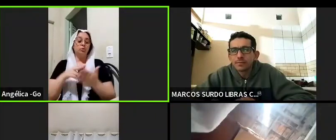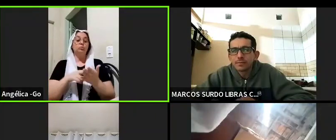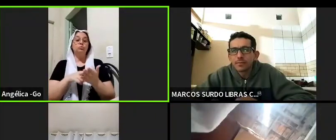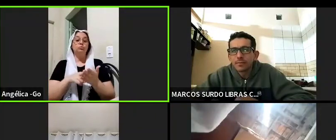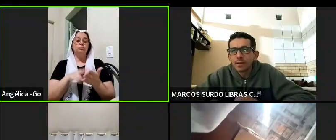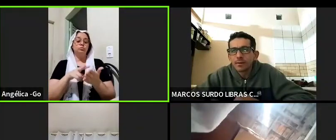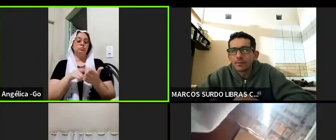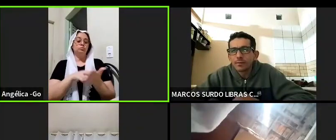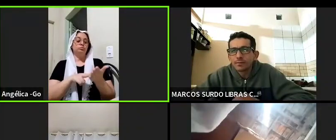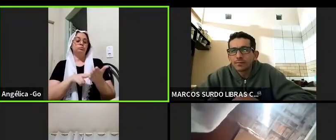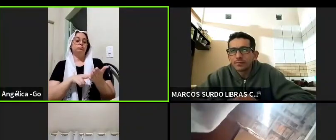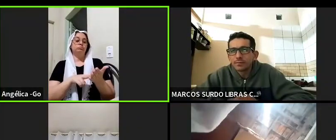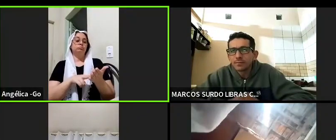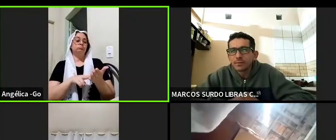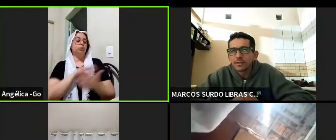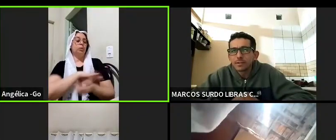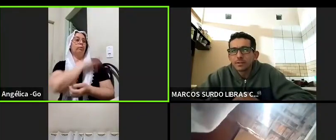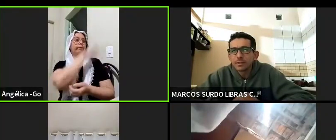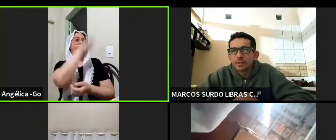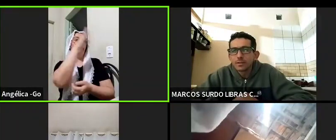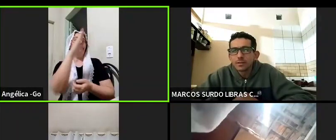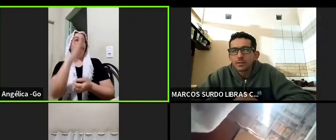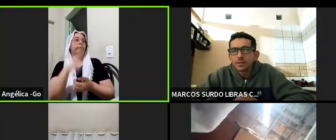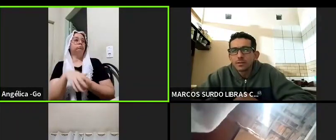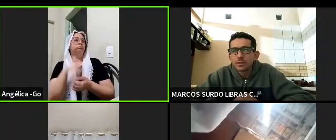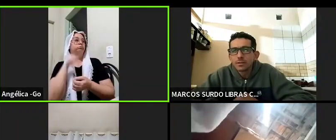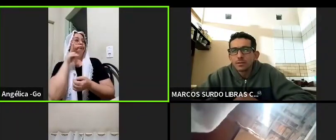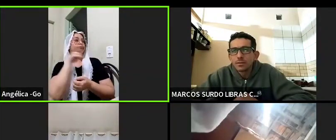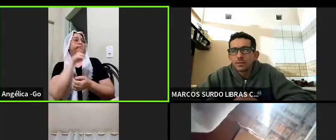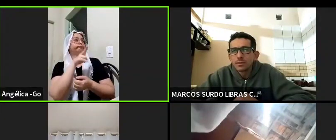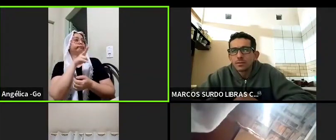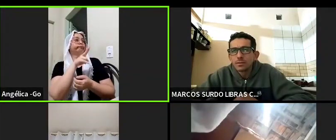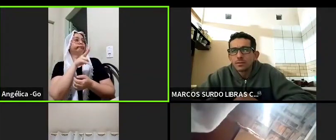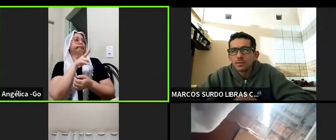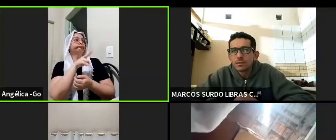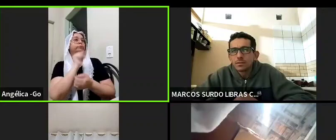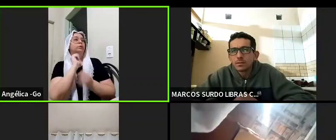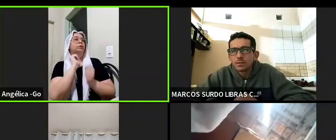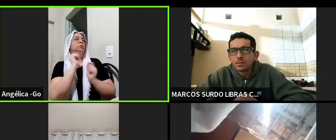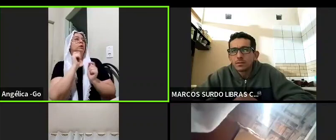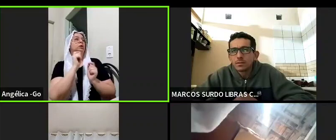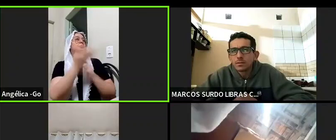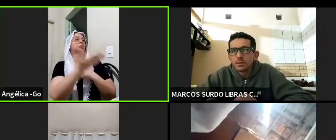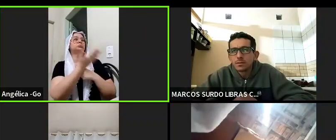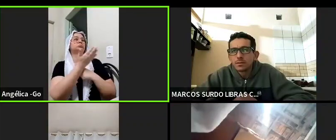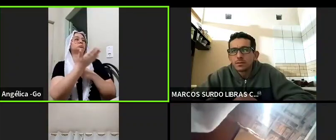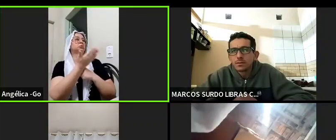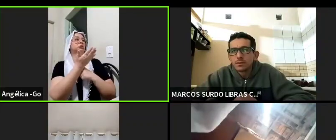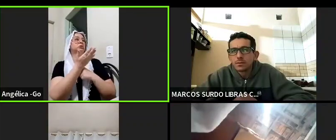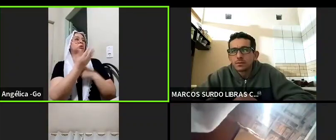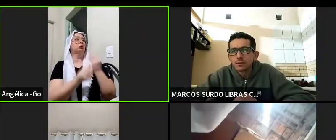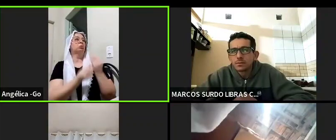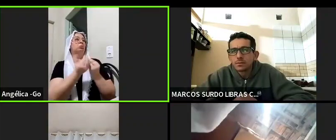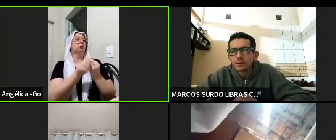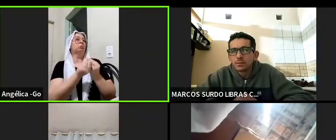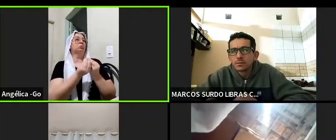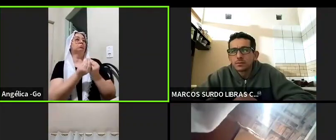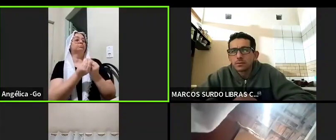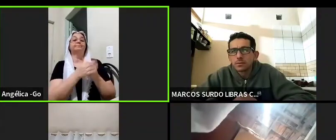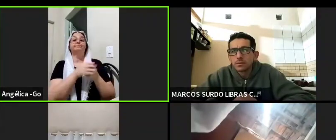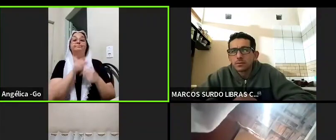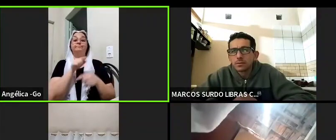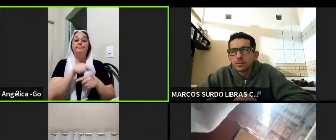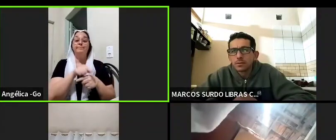os meus olhos para os montes, de onde me virá o socorro? Ele estava no momento, irmão, aleluia, sem saída, numa prova, numa